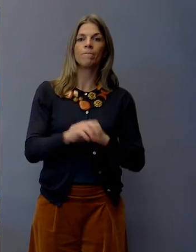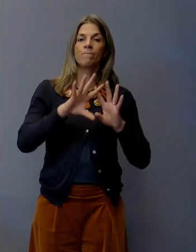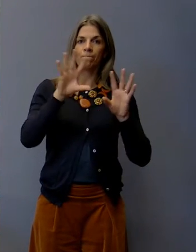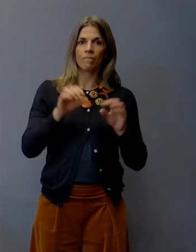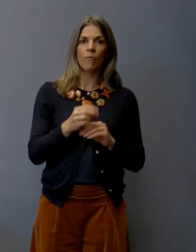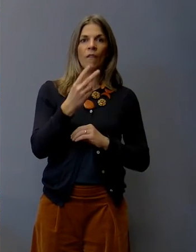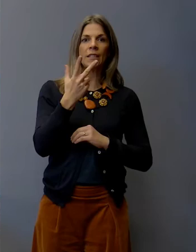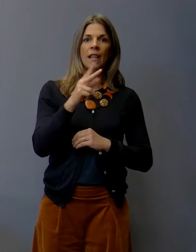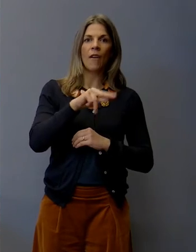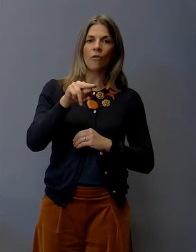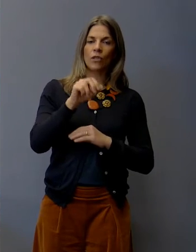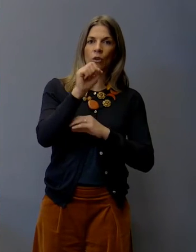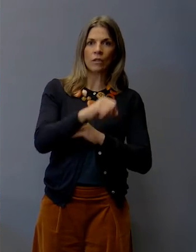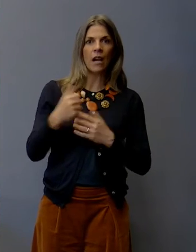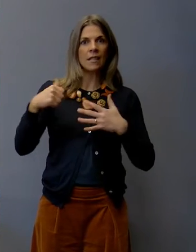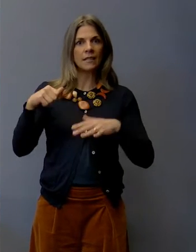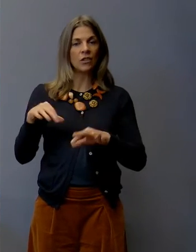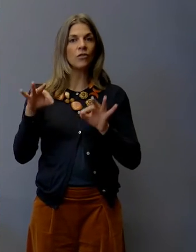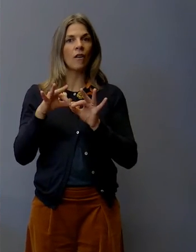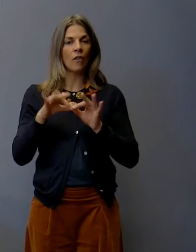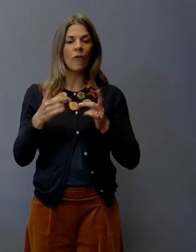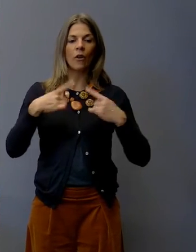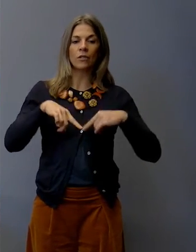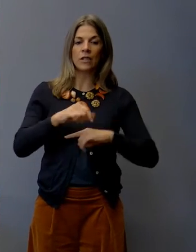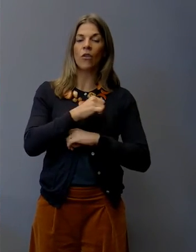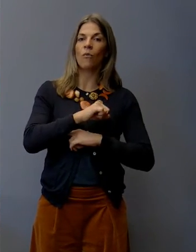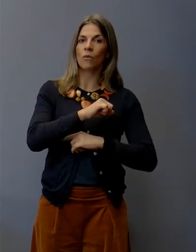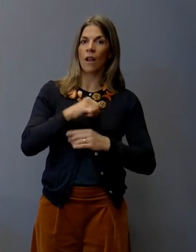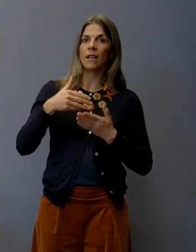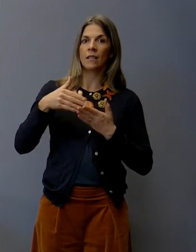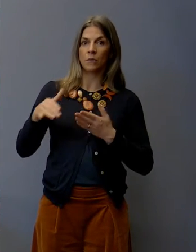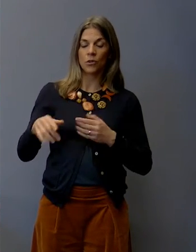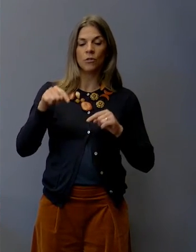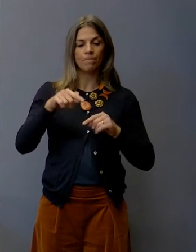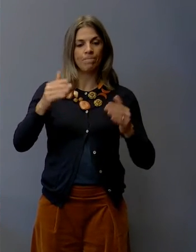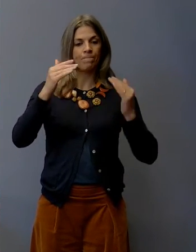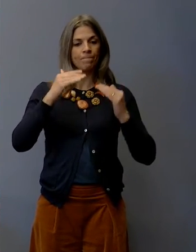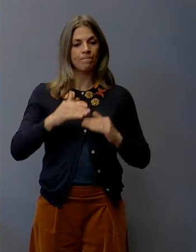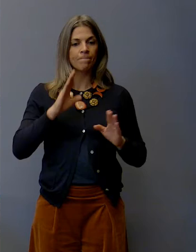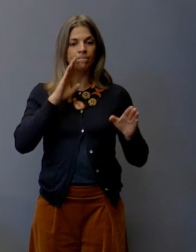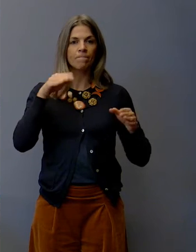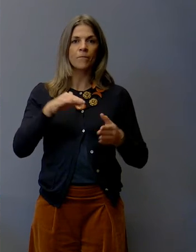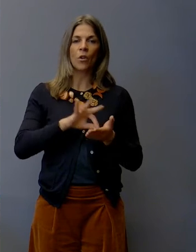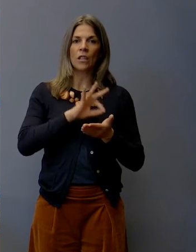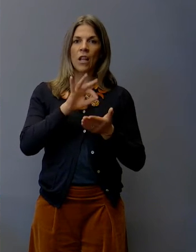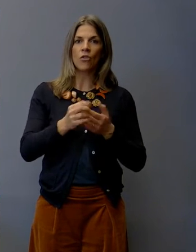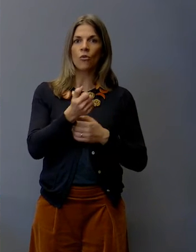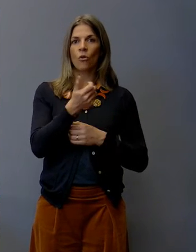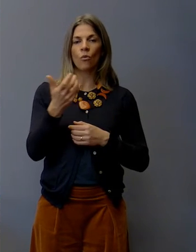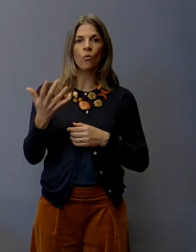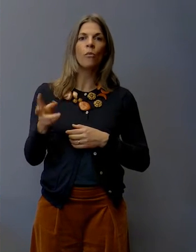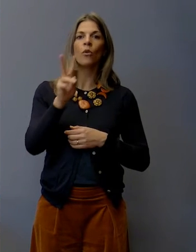contrari 16 favorevoli il consiglio comunale respinge pongo ora in votazione l'ordine del giorno numero